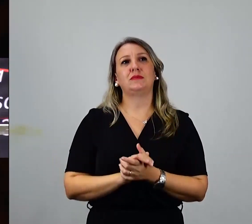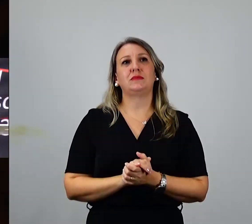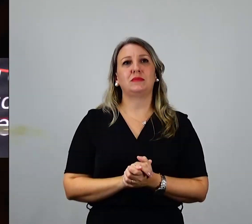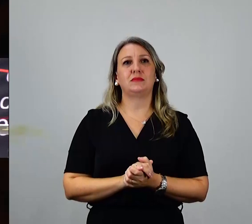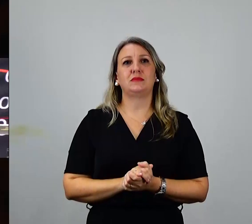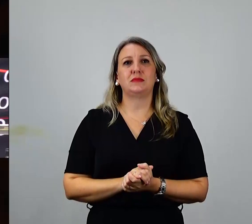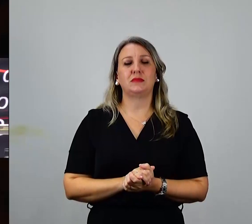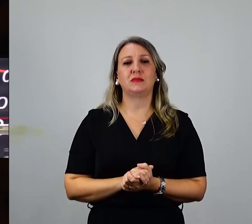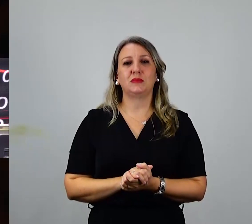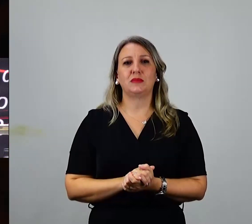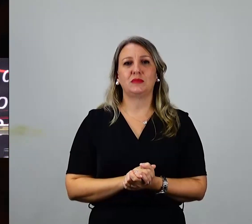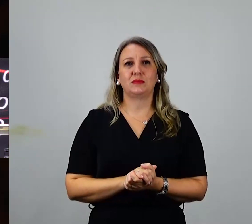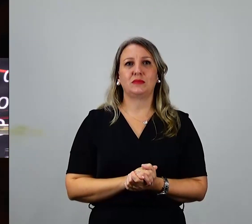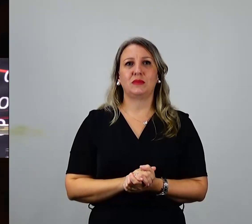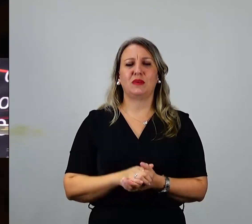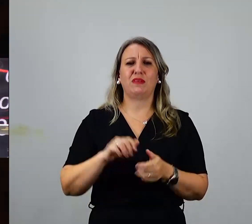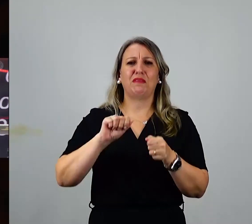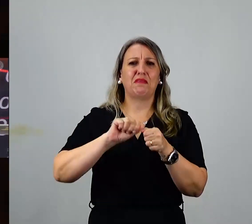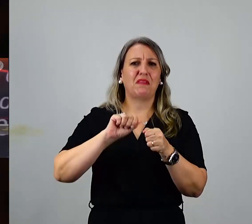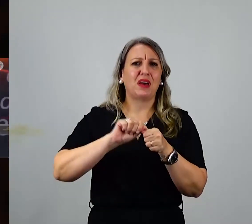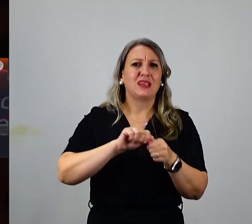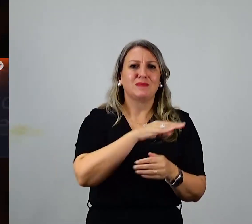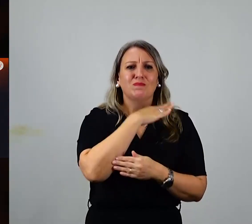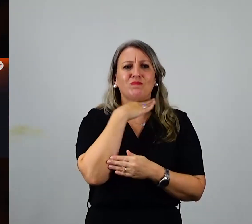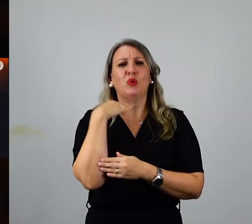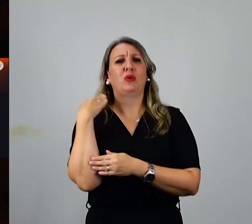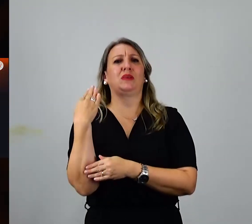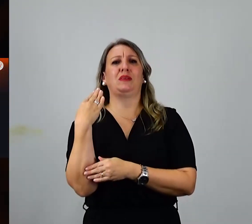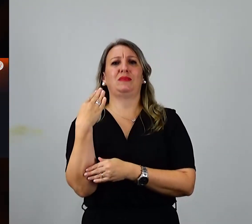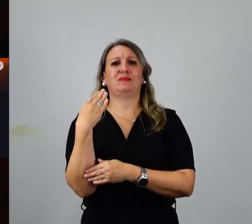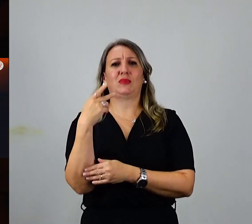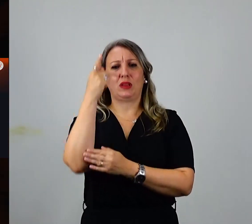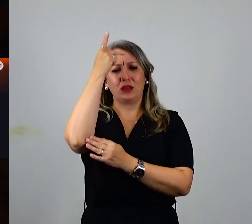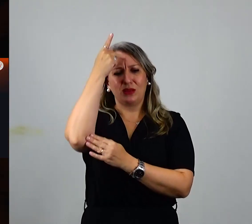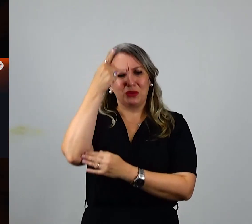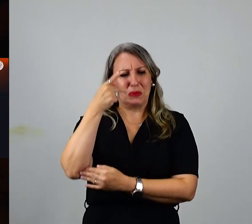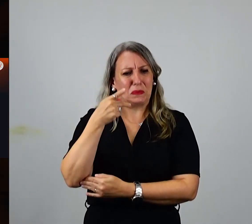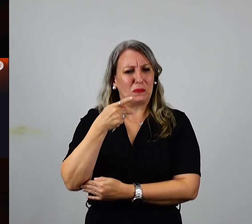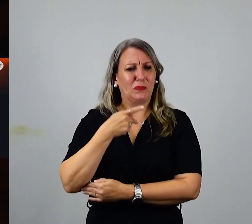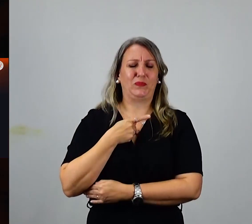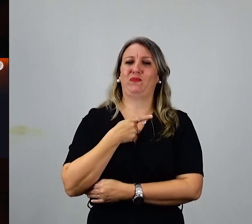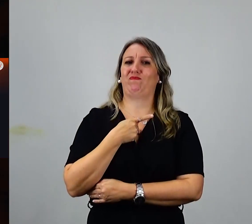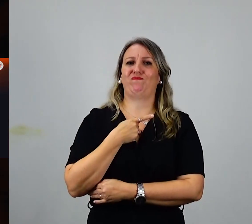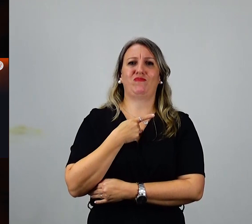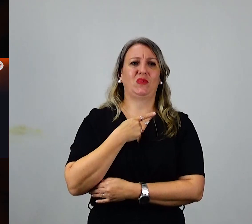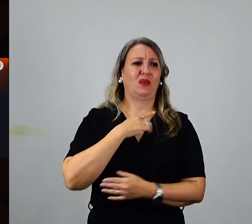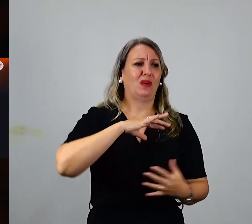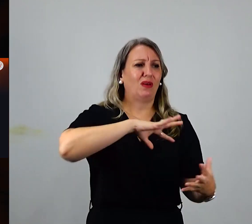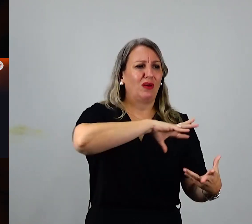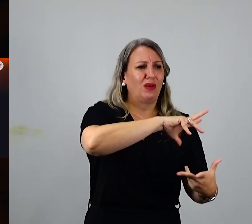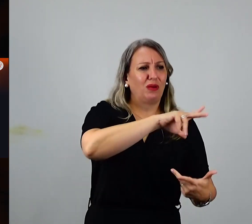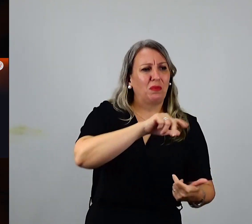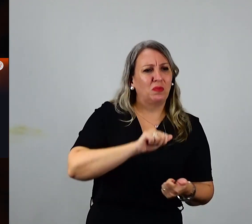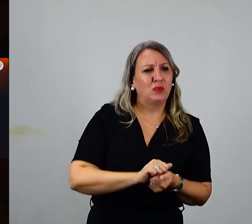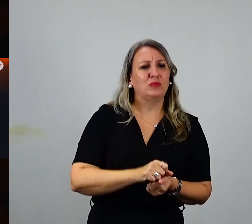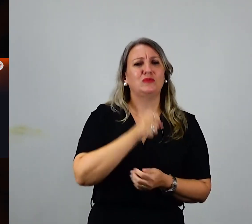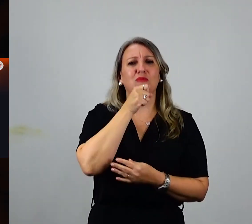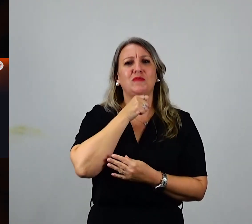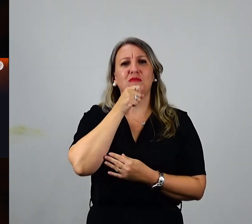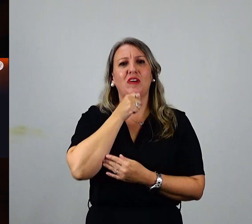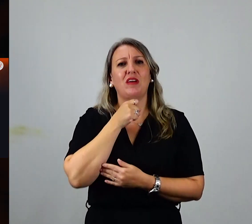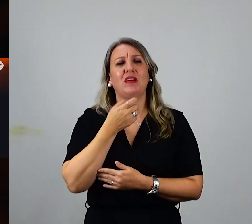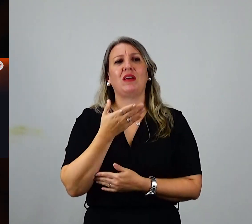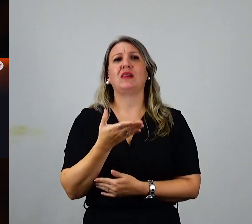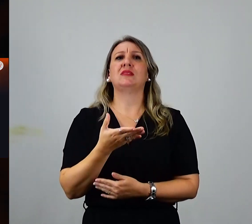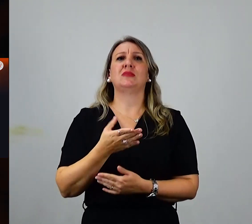façam morrer tudo o que pertence à natureza terrena, tudo o que pertence ao velho homem. Afinal, vocês